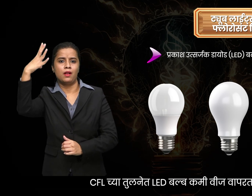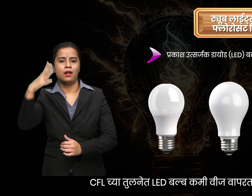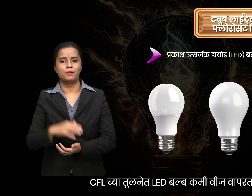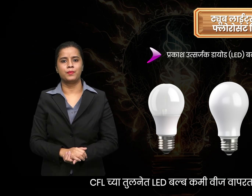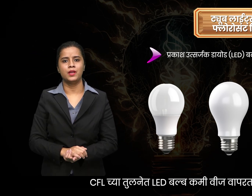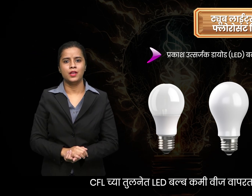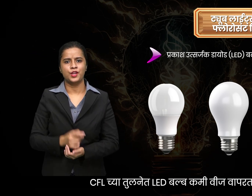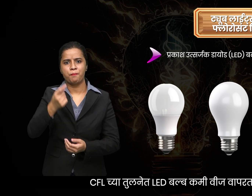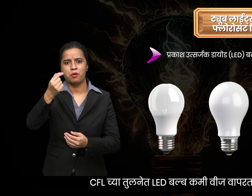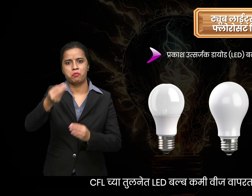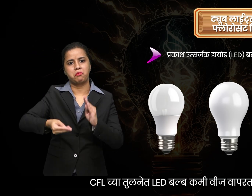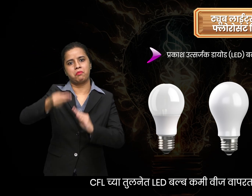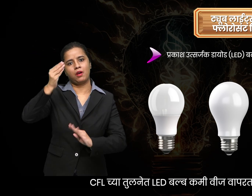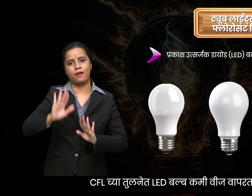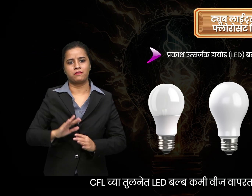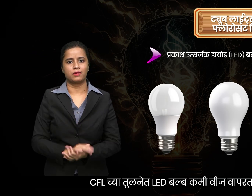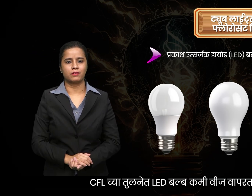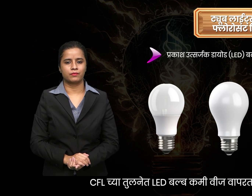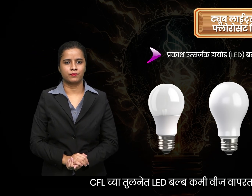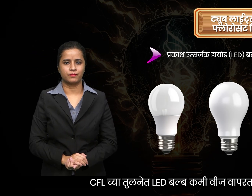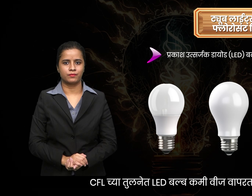बल्ब कमी वीज वापरतात.